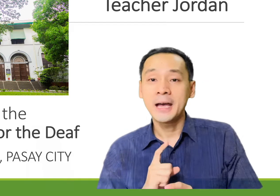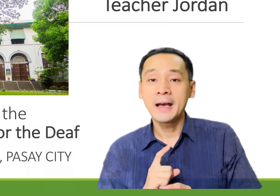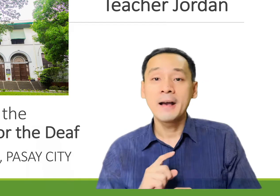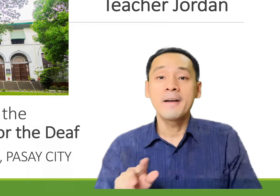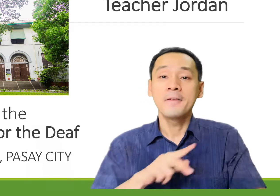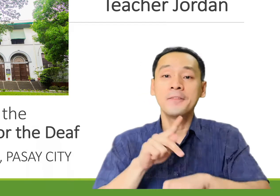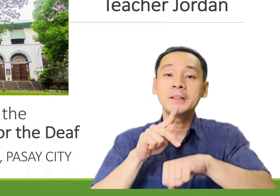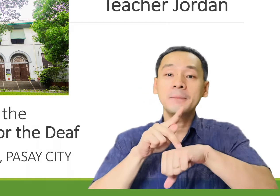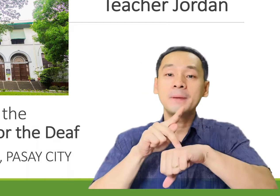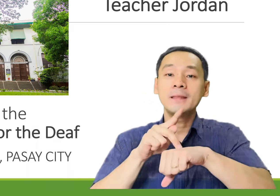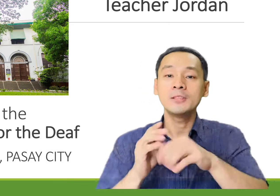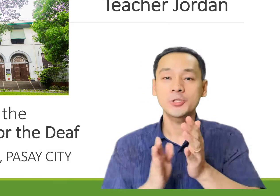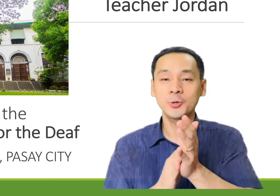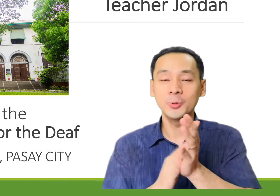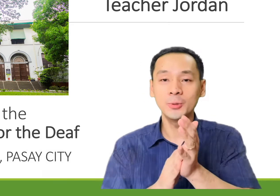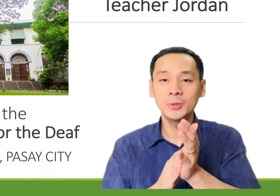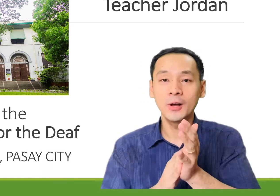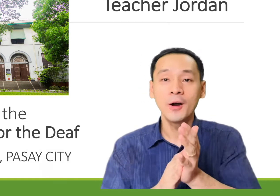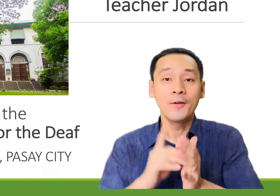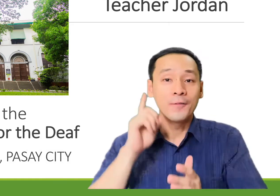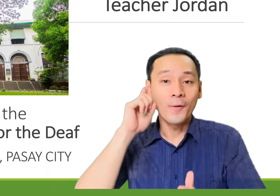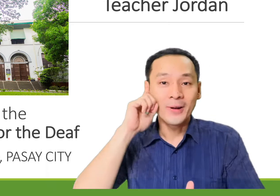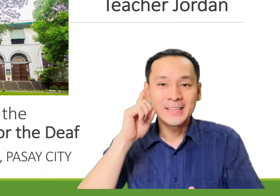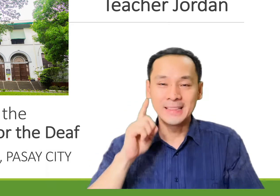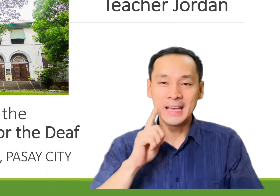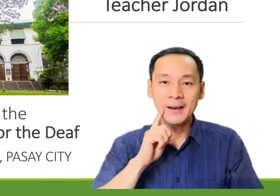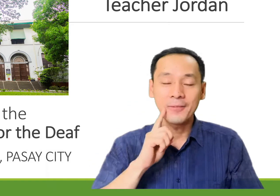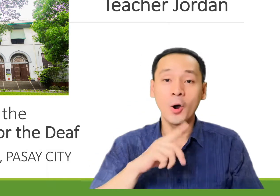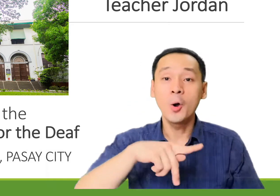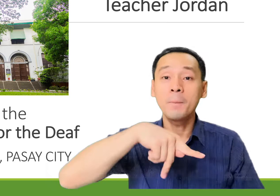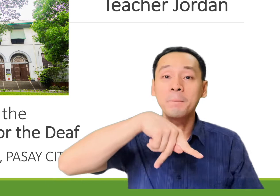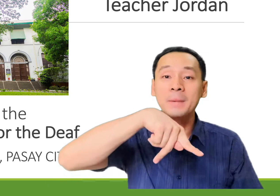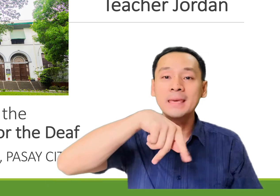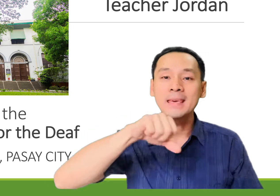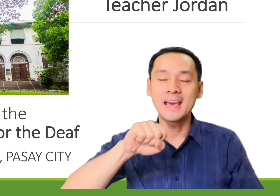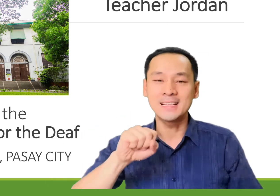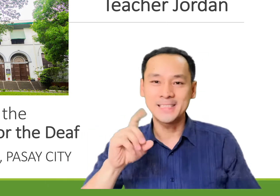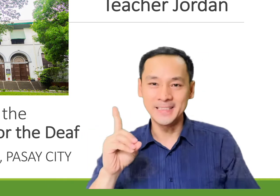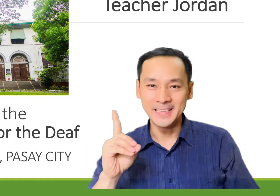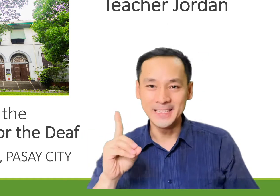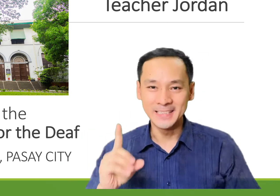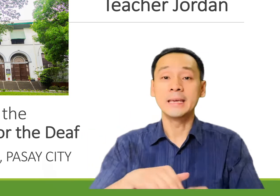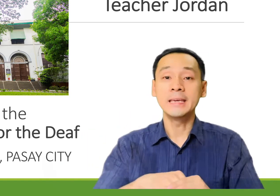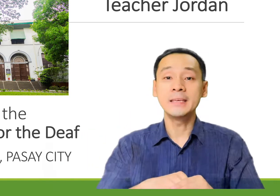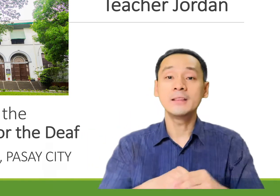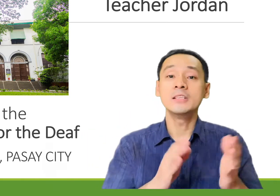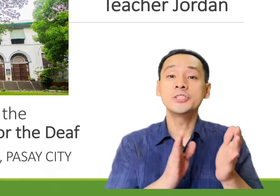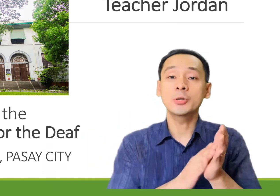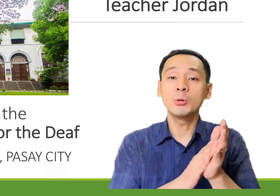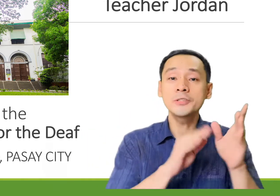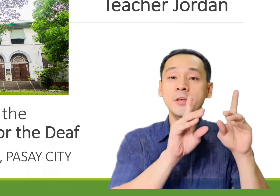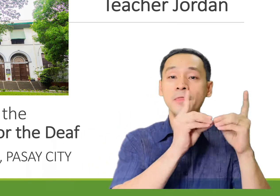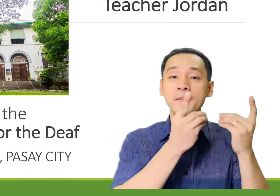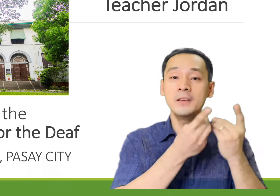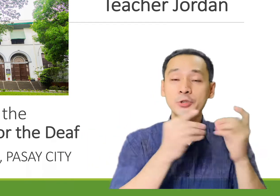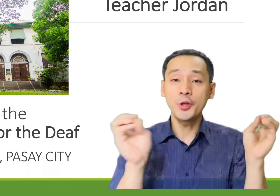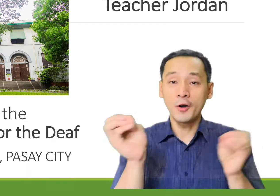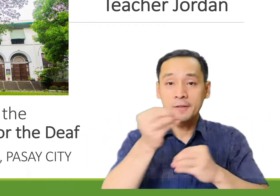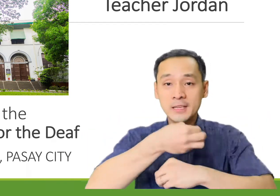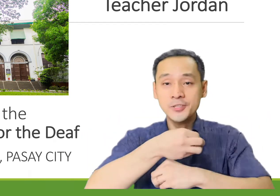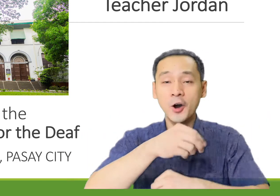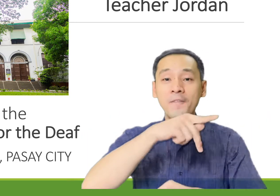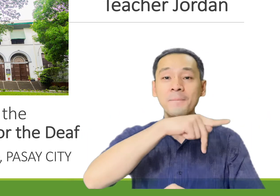mula sa Philippine School for the Deaf o PSD in Schools